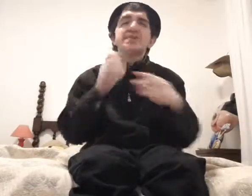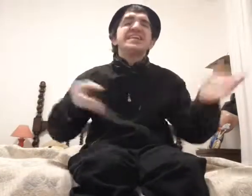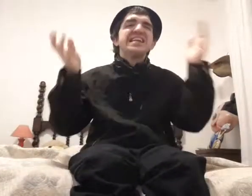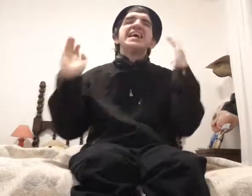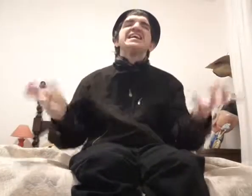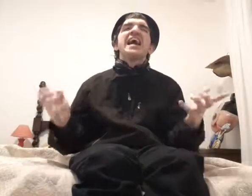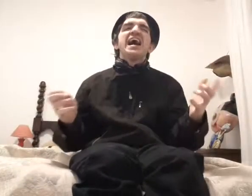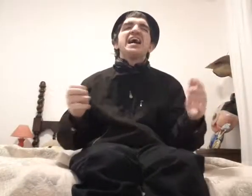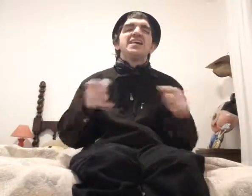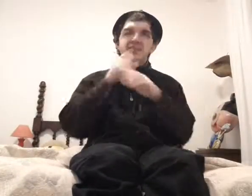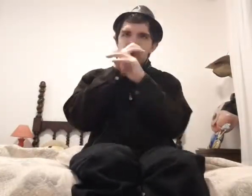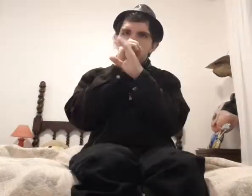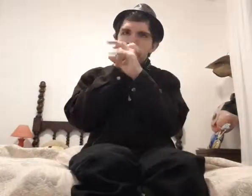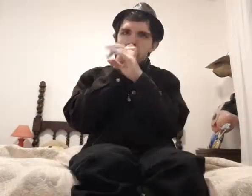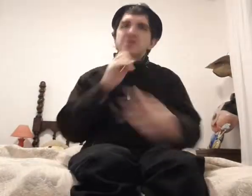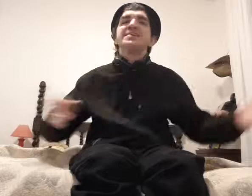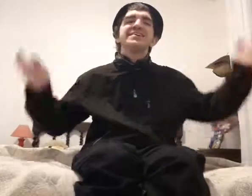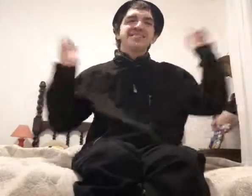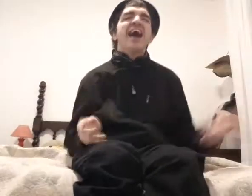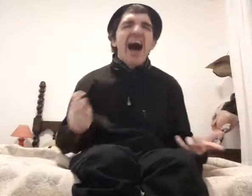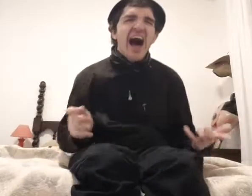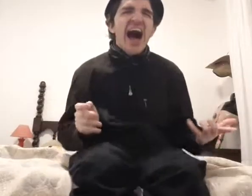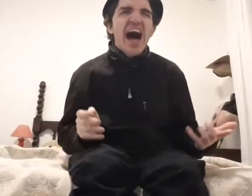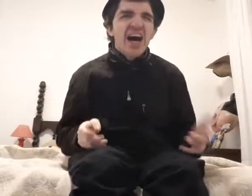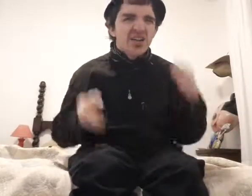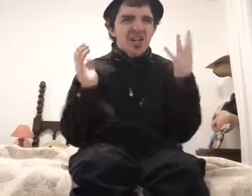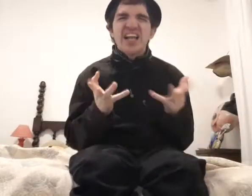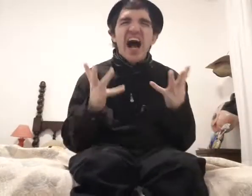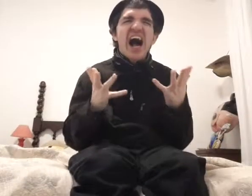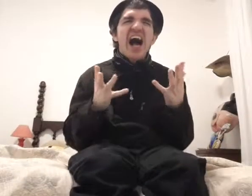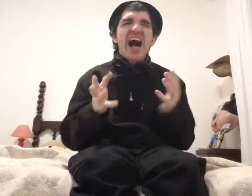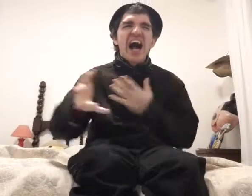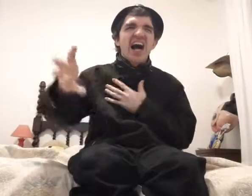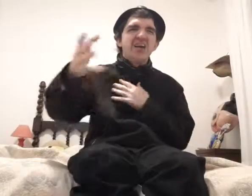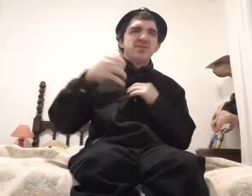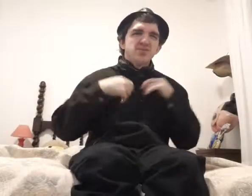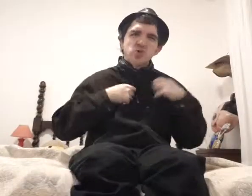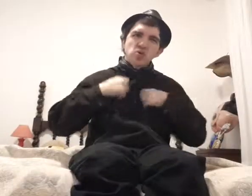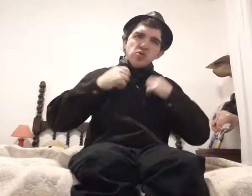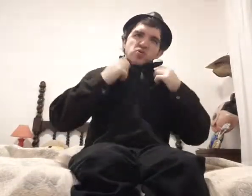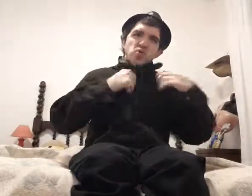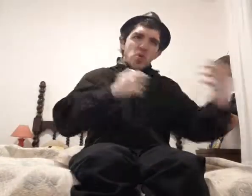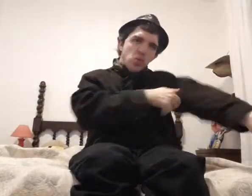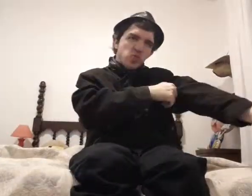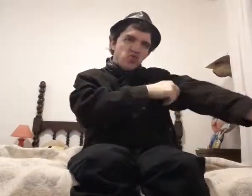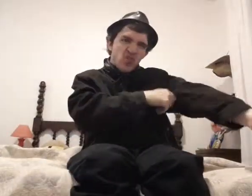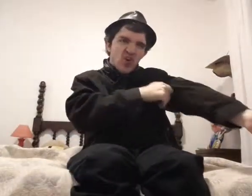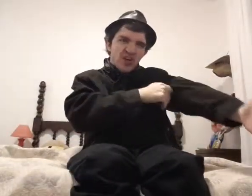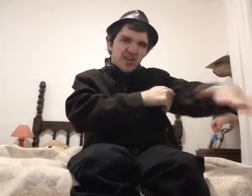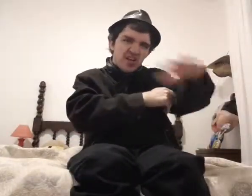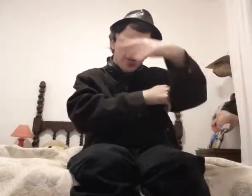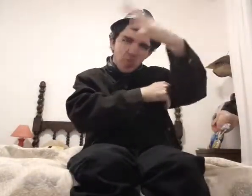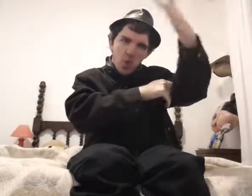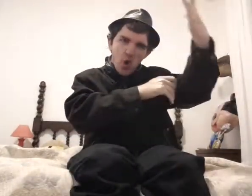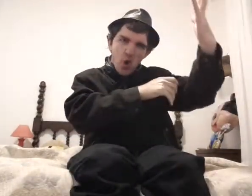Alléluia Au-delà de nos orifaux